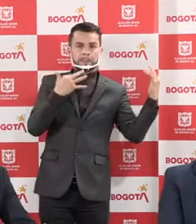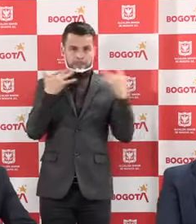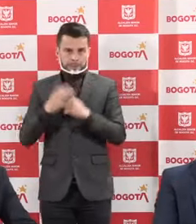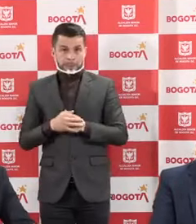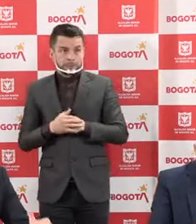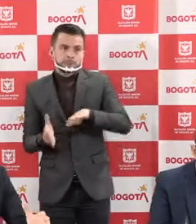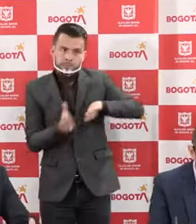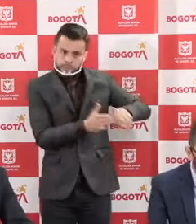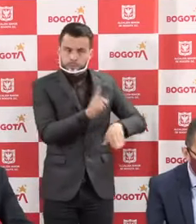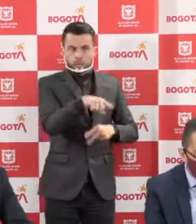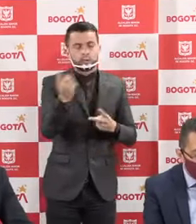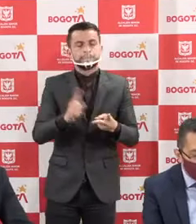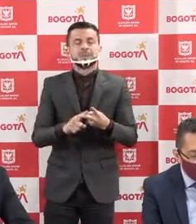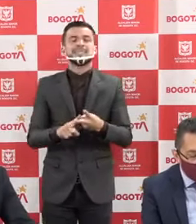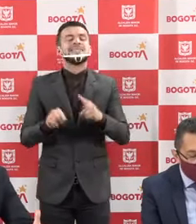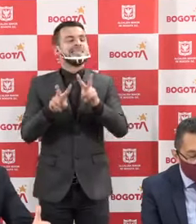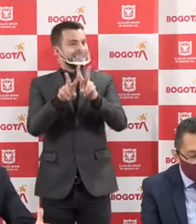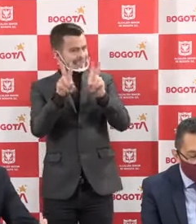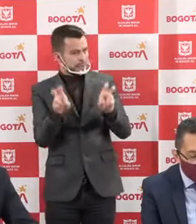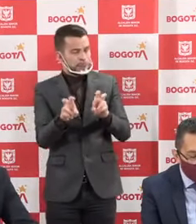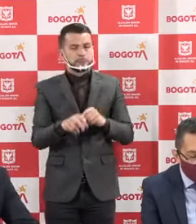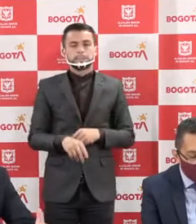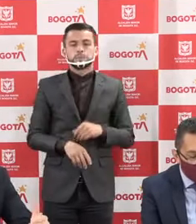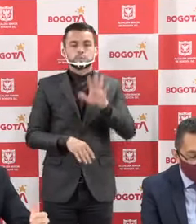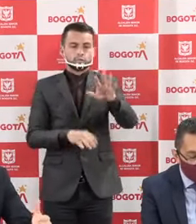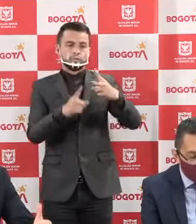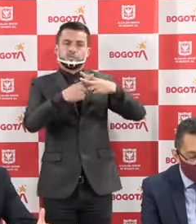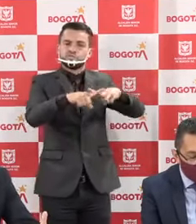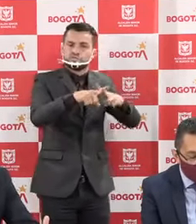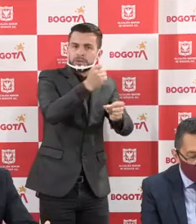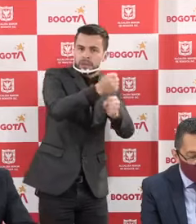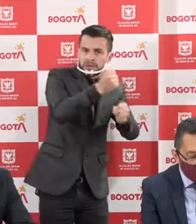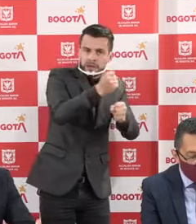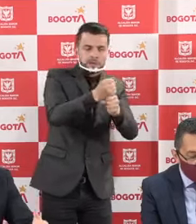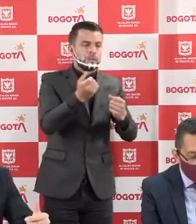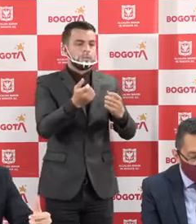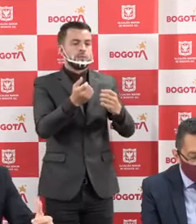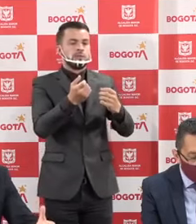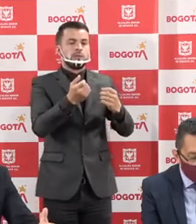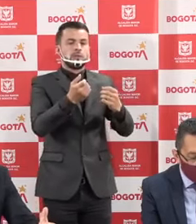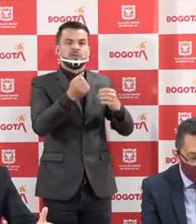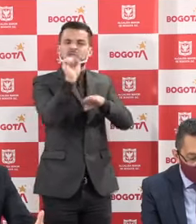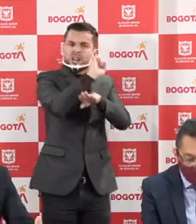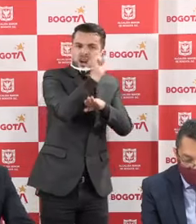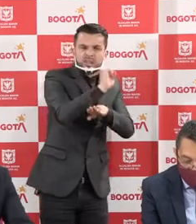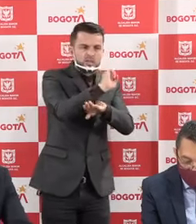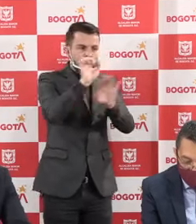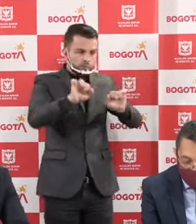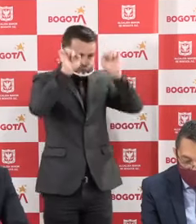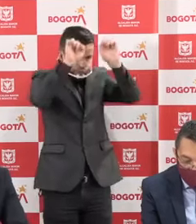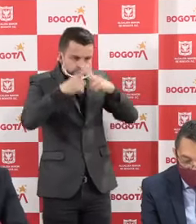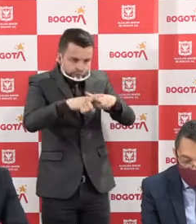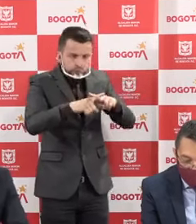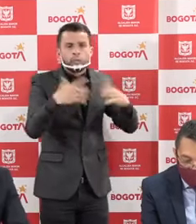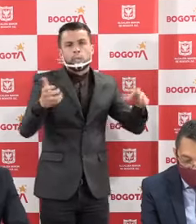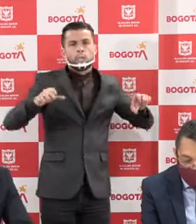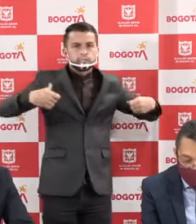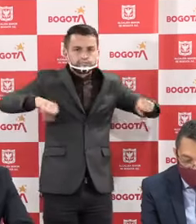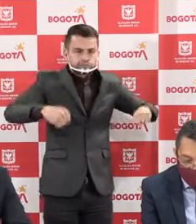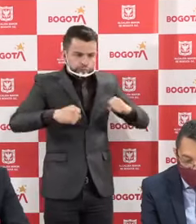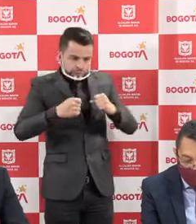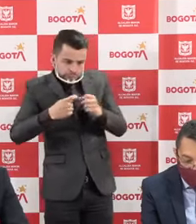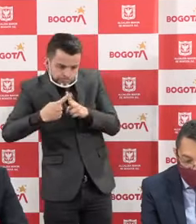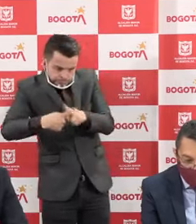de cupo epidemiológico para el sector de mecánicos de autopartes de mantenimiento de